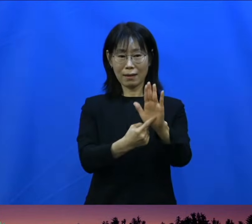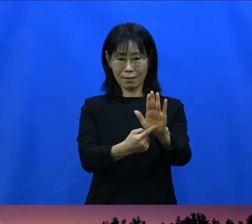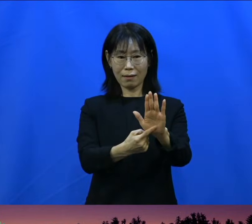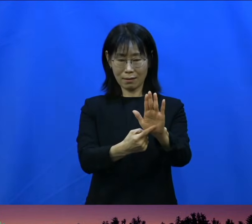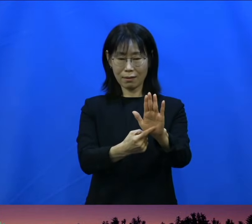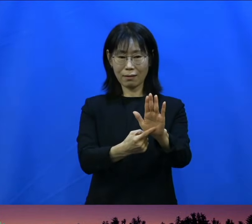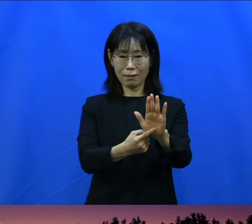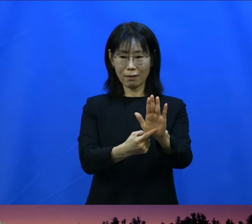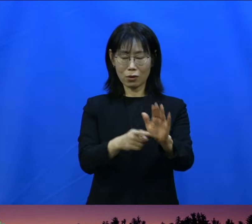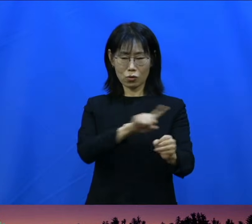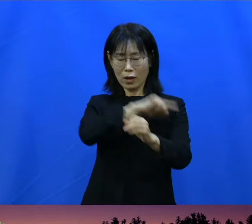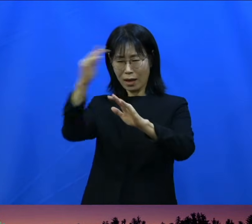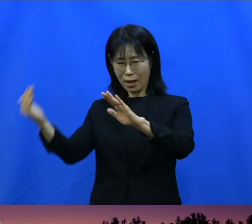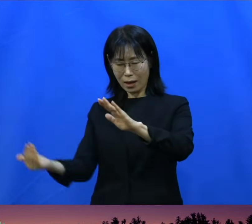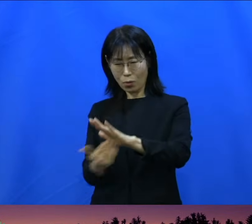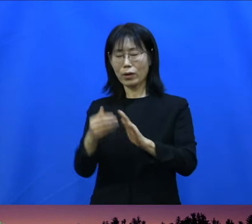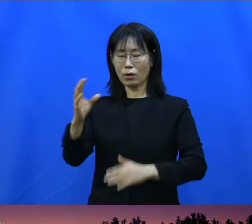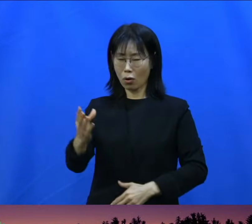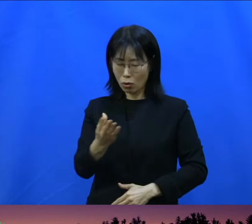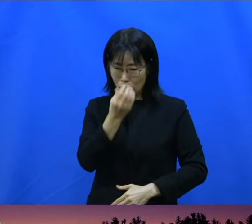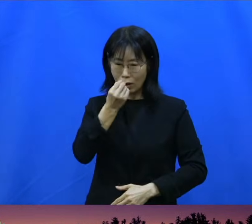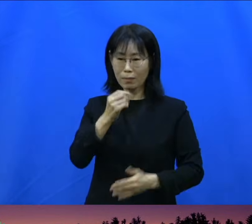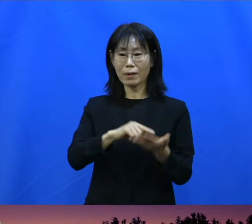그러니까 이것은